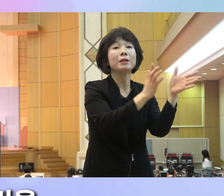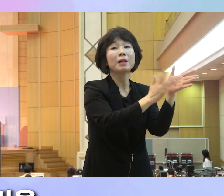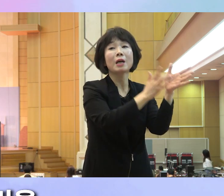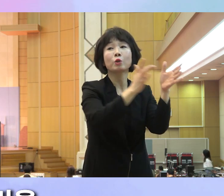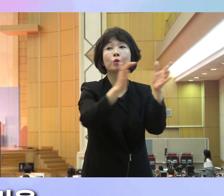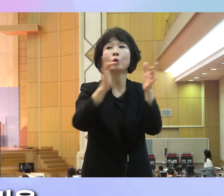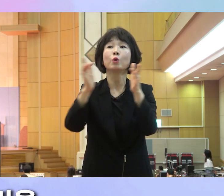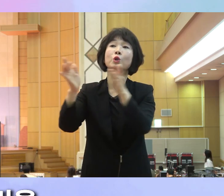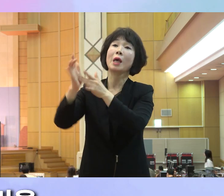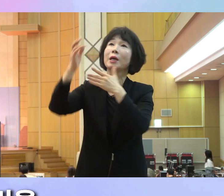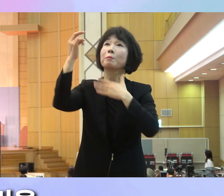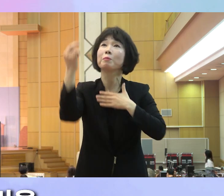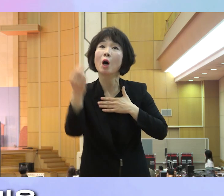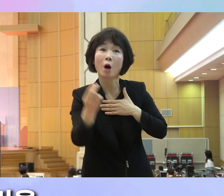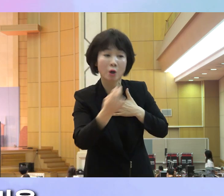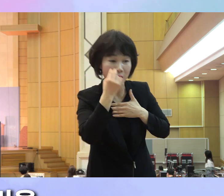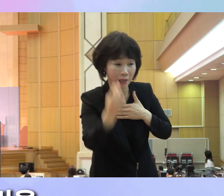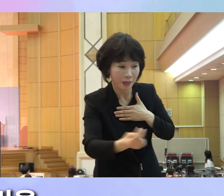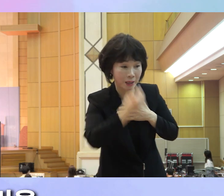부활, 예수